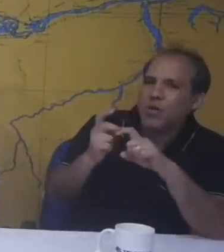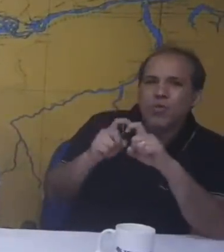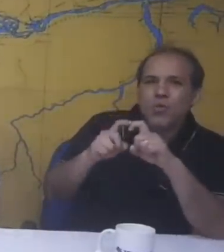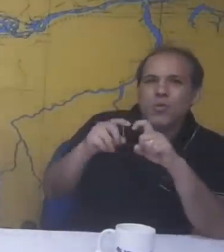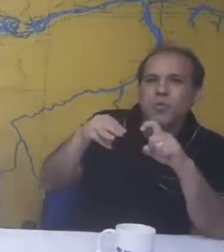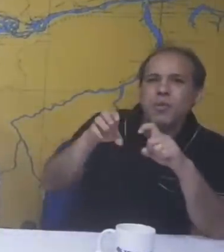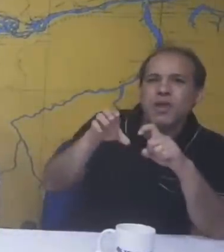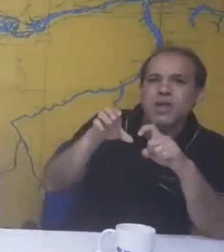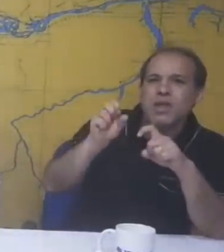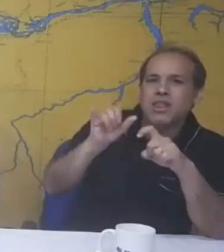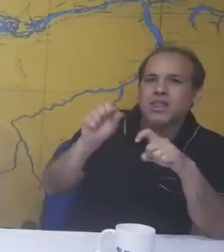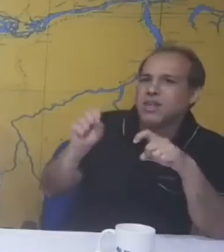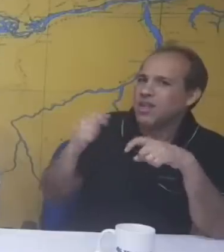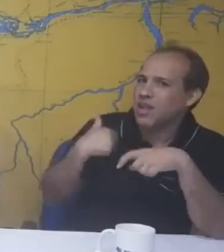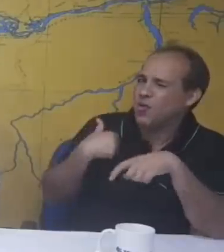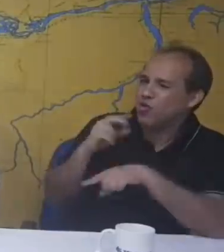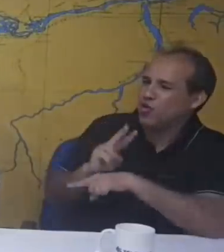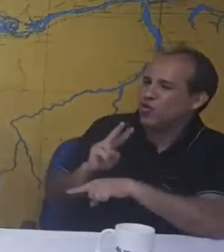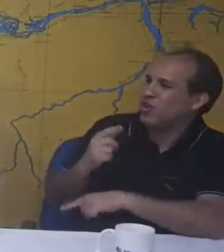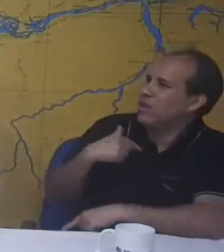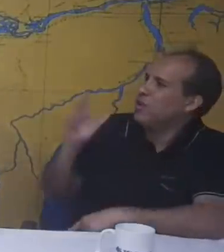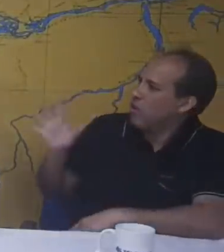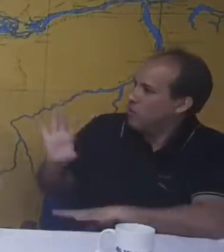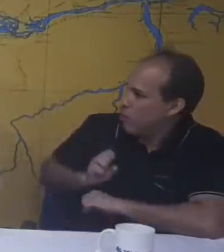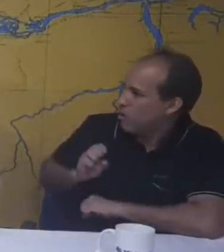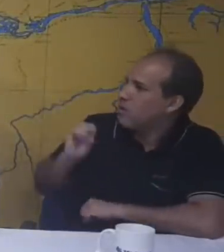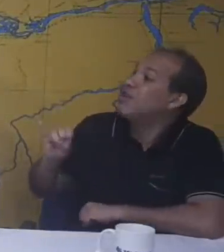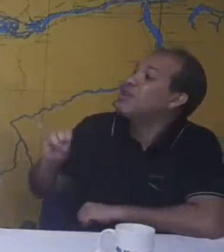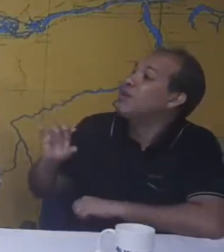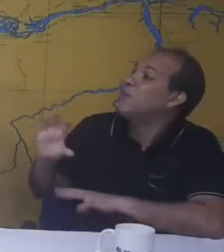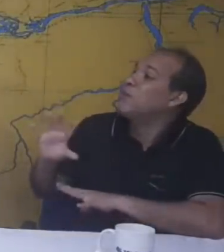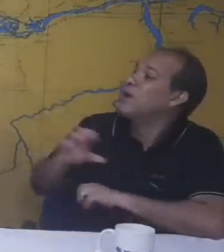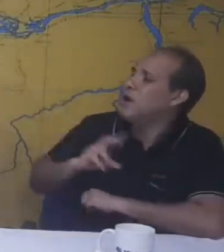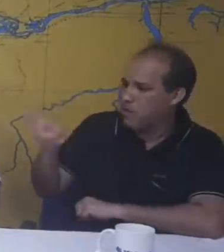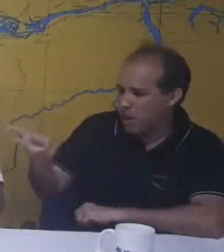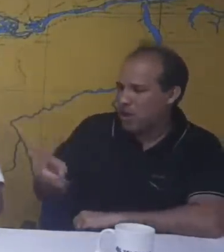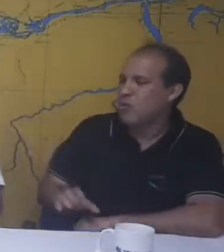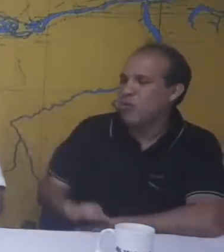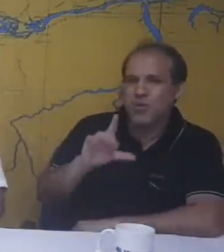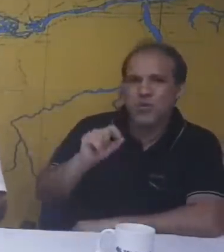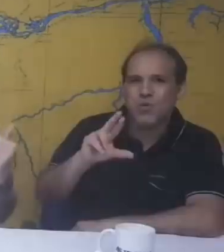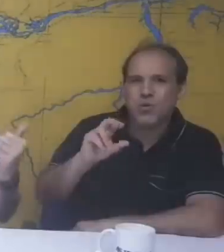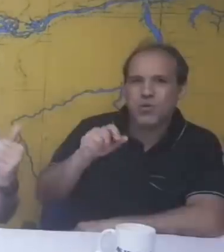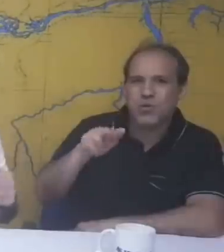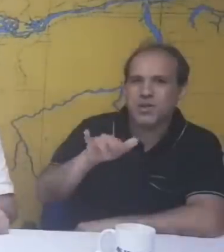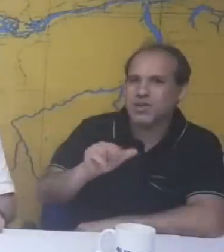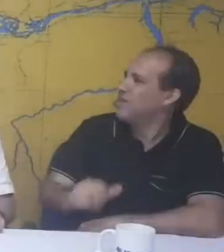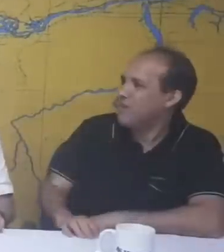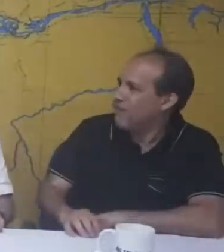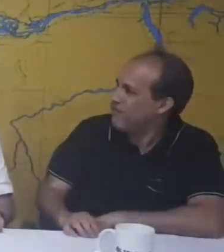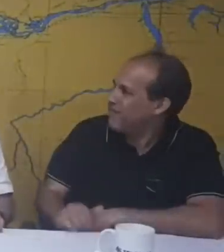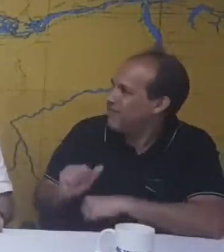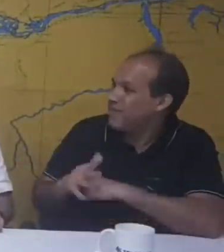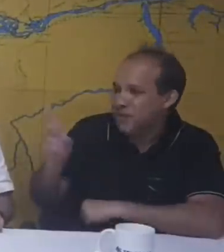não seguiu, não? Não. Pegou, Pedrão? Ainda não. E se pegar? Cloroquina. Isso aí, falei, Pedrão. Pegou